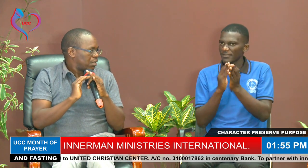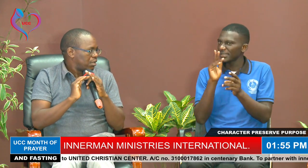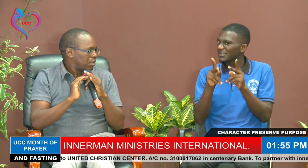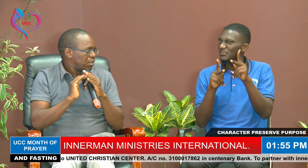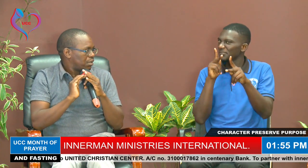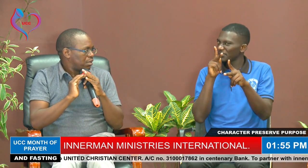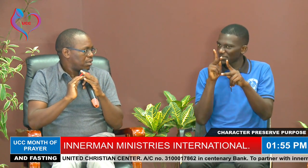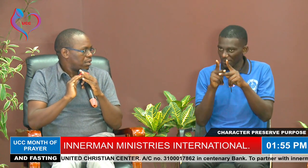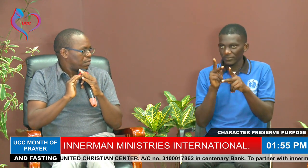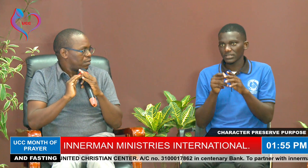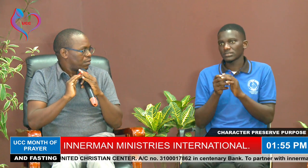Amina.